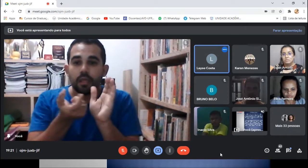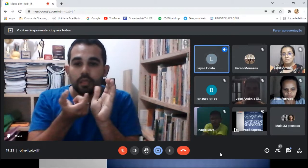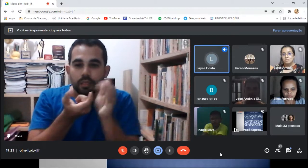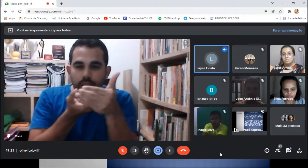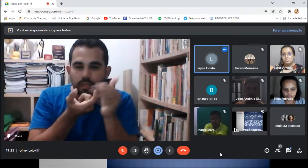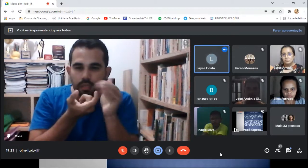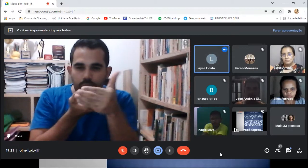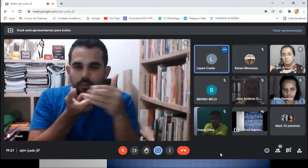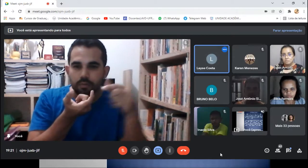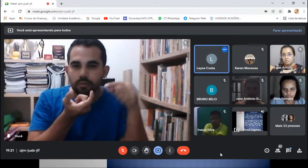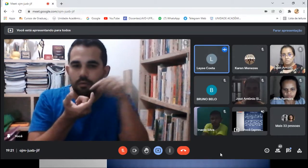Então,